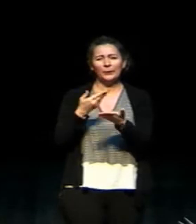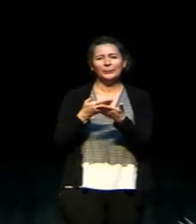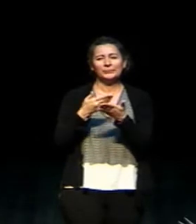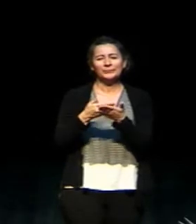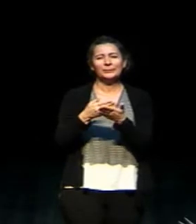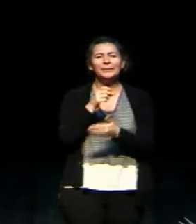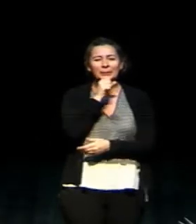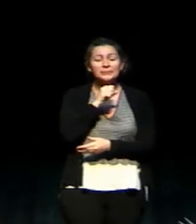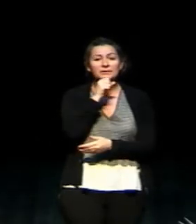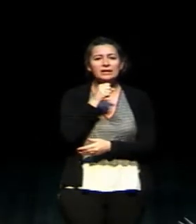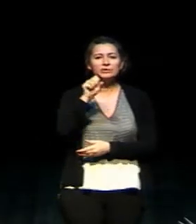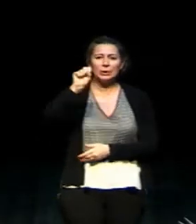Com base em Crasher,